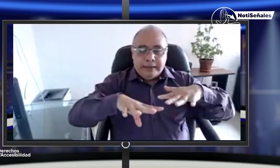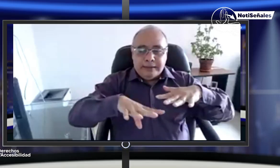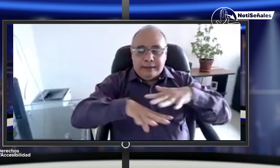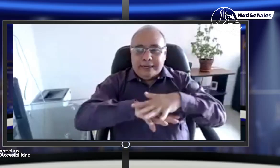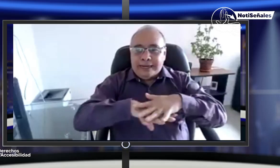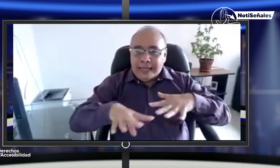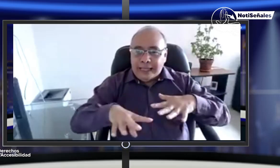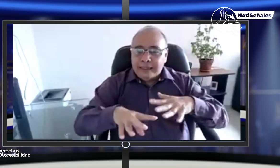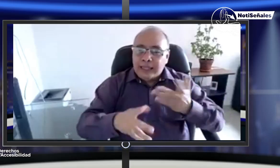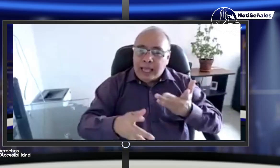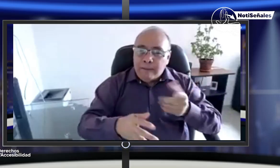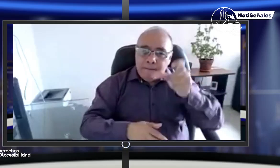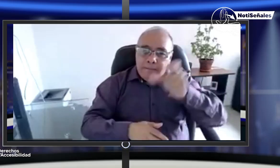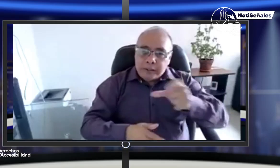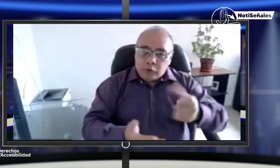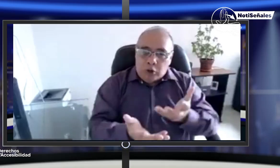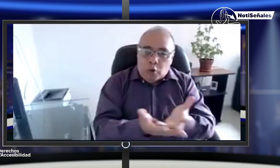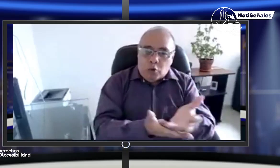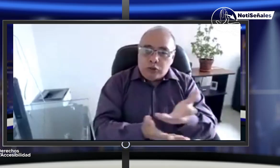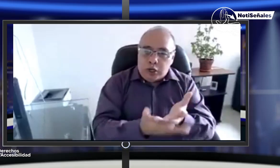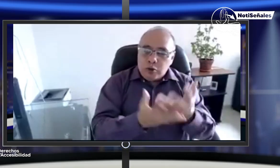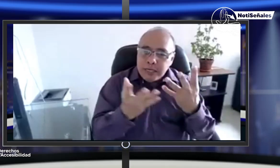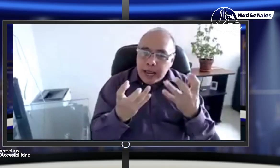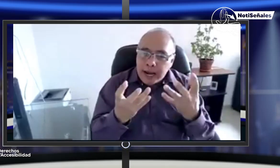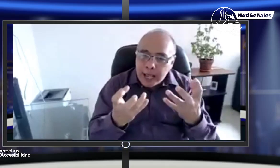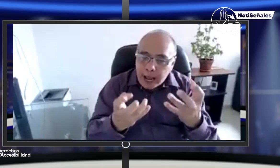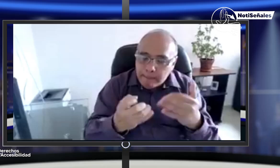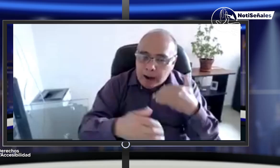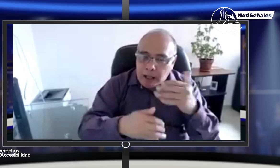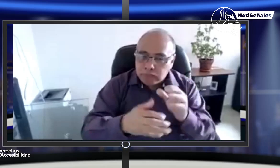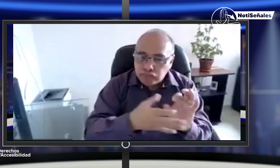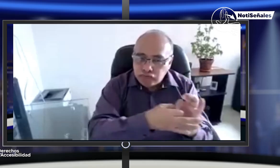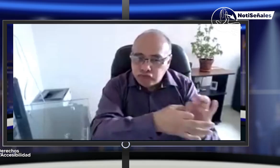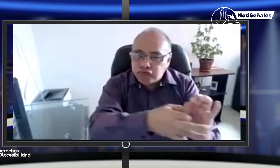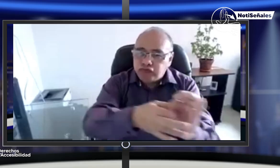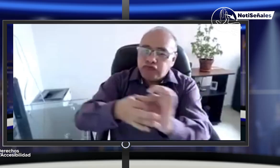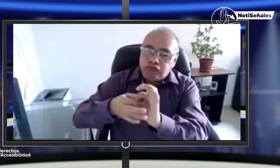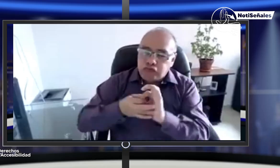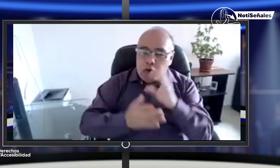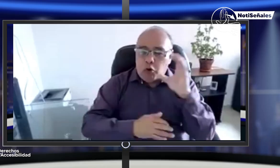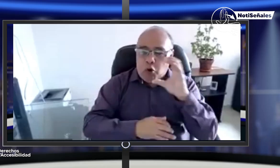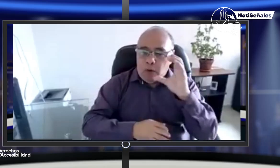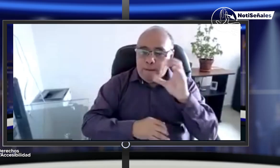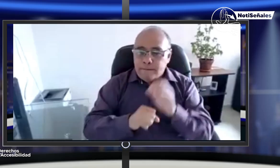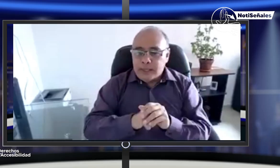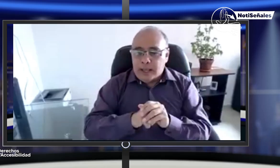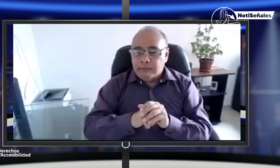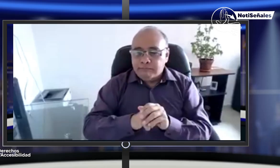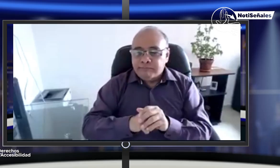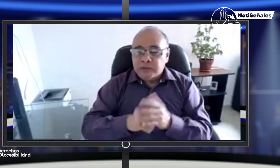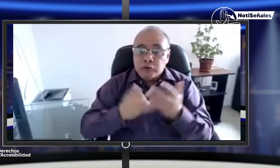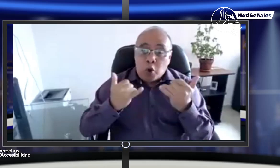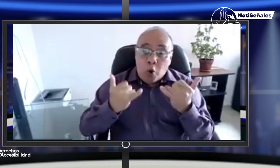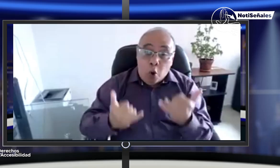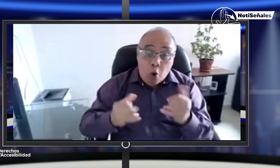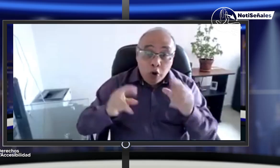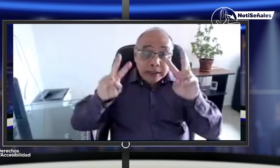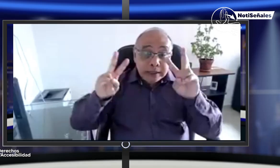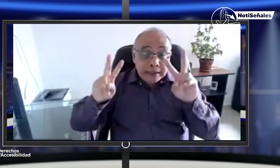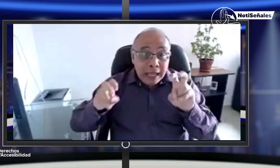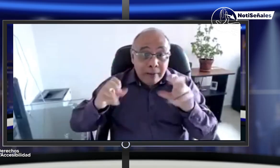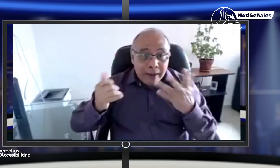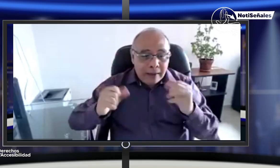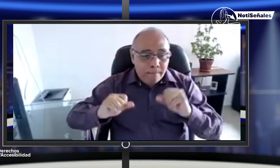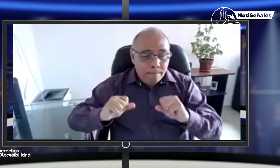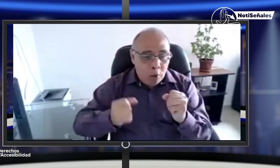en los diferentes municipios y que de esta manera pues podamos crear nuestras redes de consejeros y trabajar de